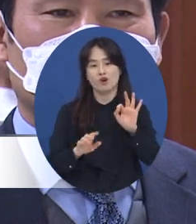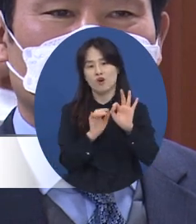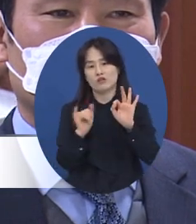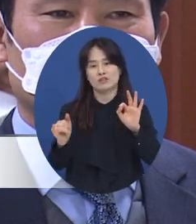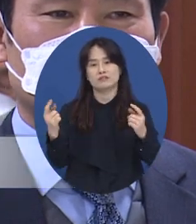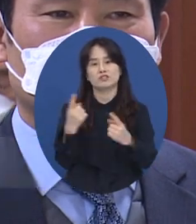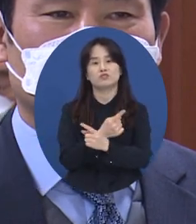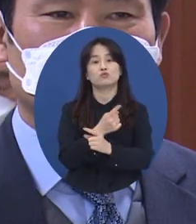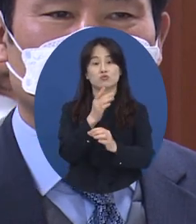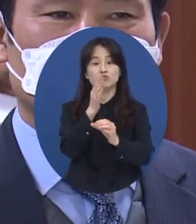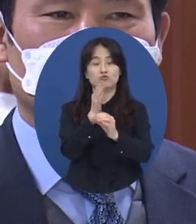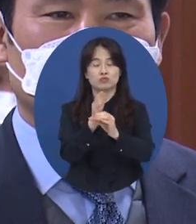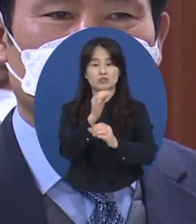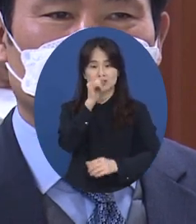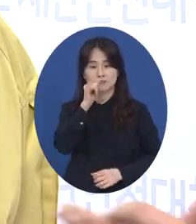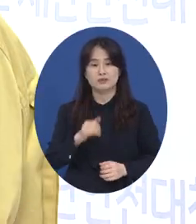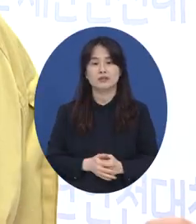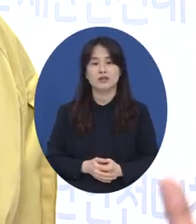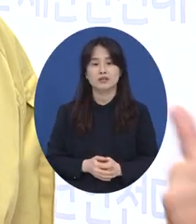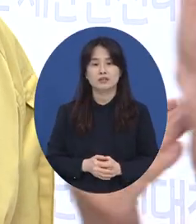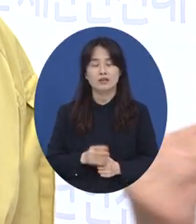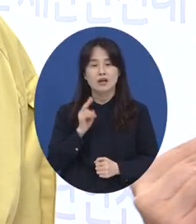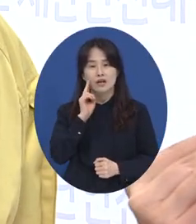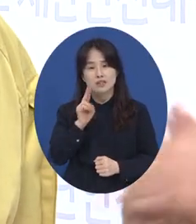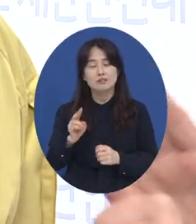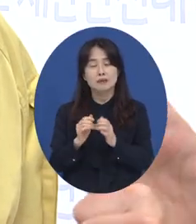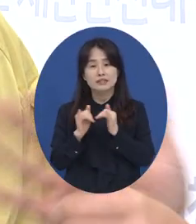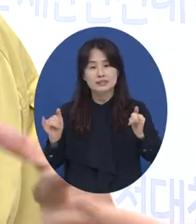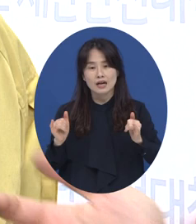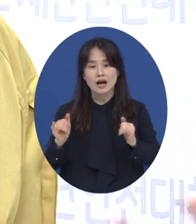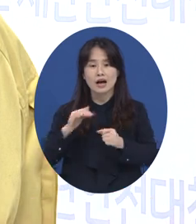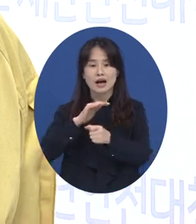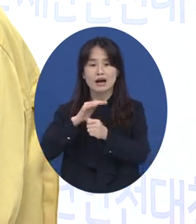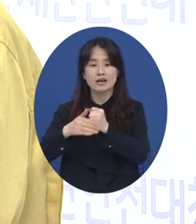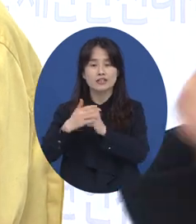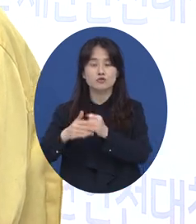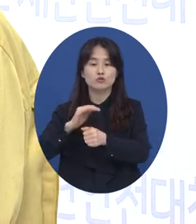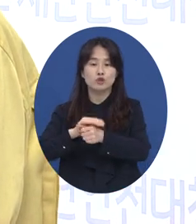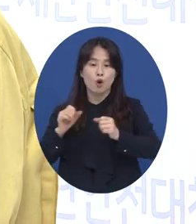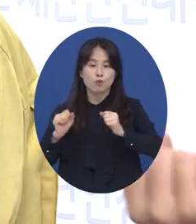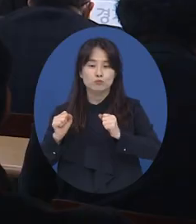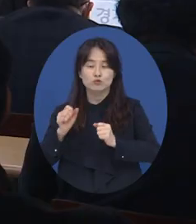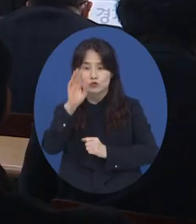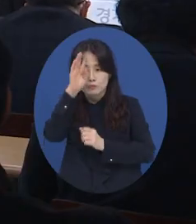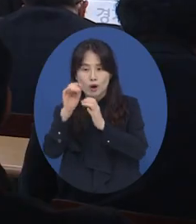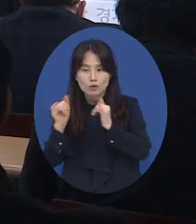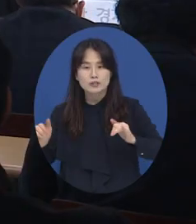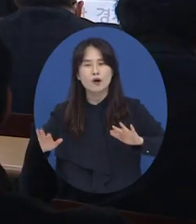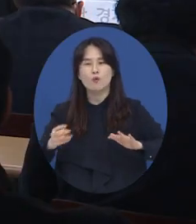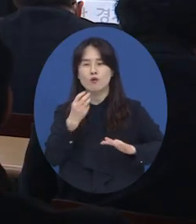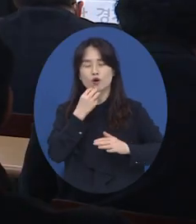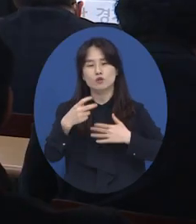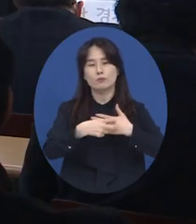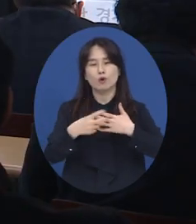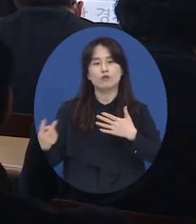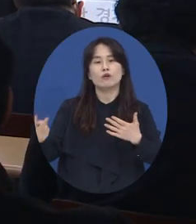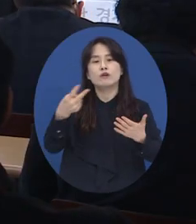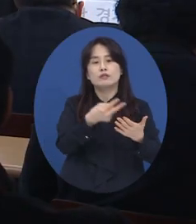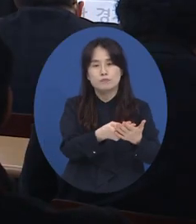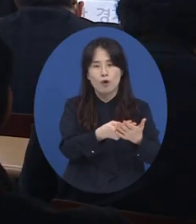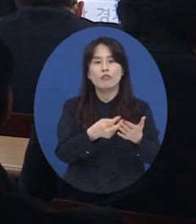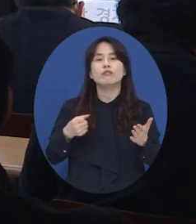치료중입니다 여기에 중등도 환자 로 분류된 대구경북 환자를 오늘 경기도 병원으로 이번